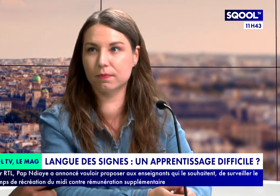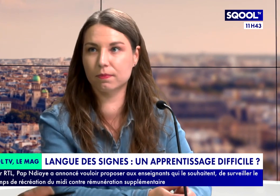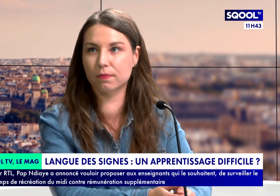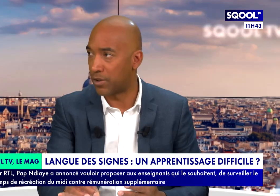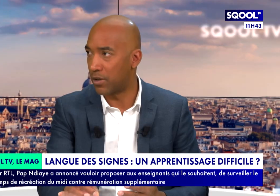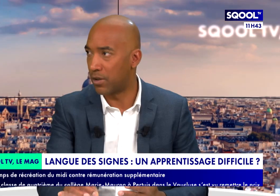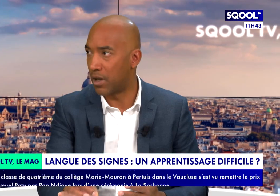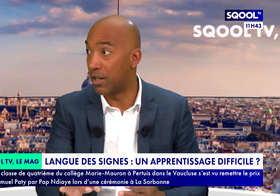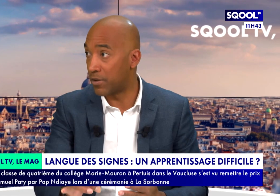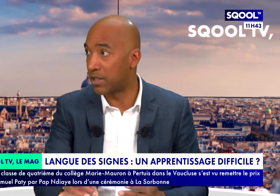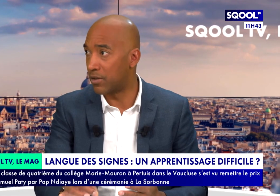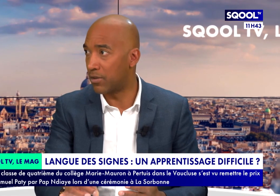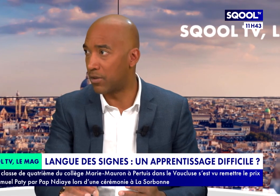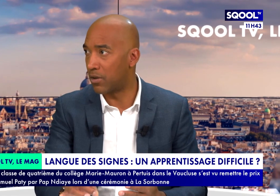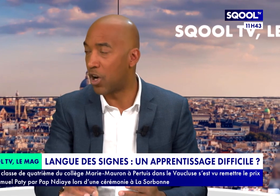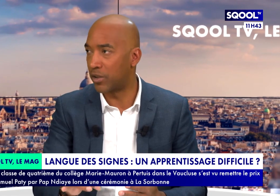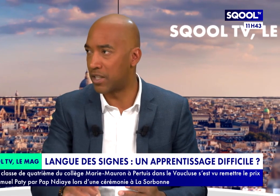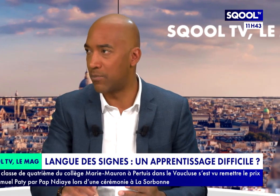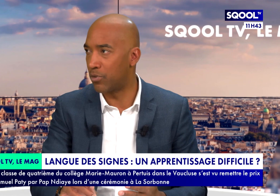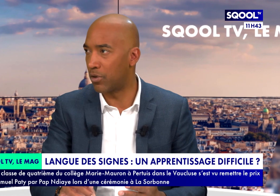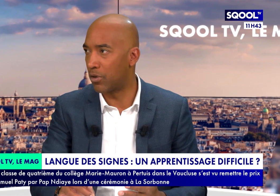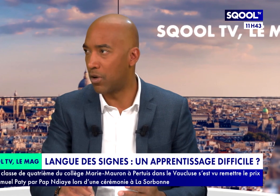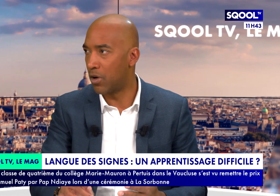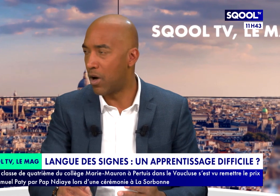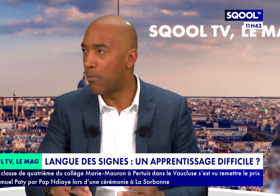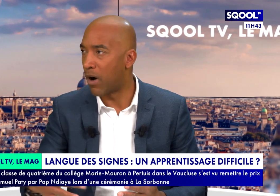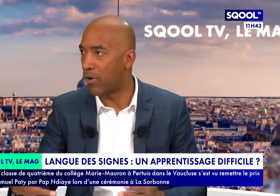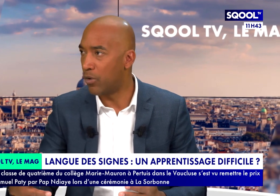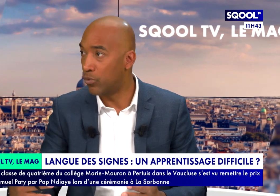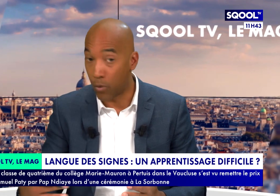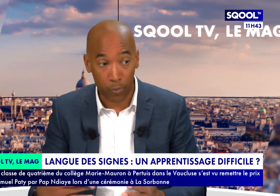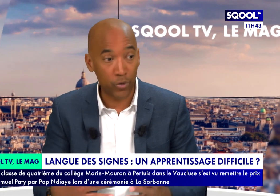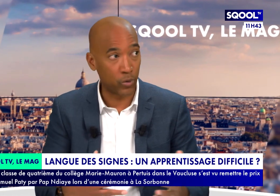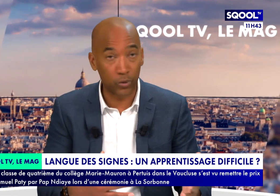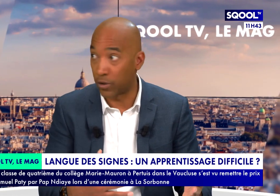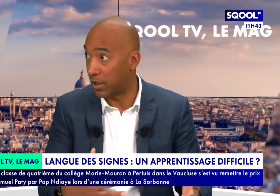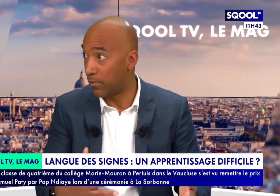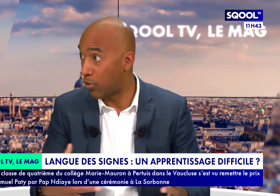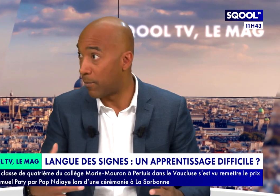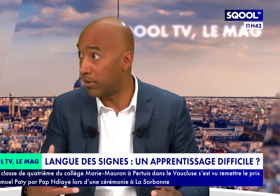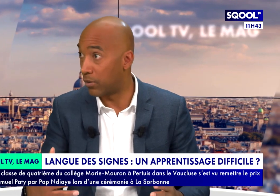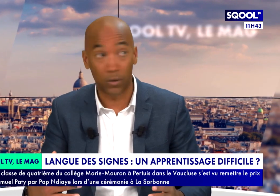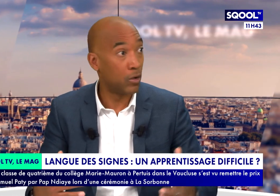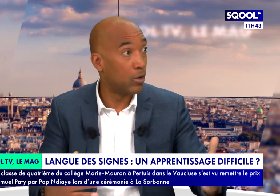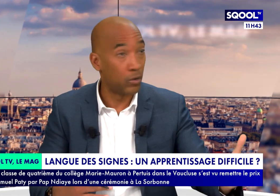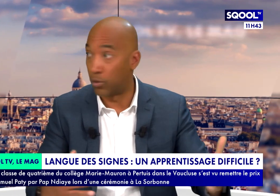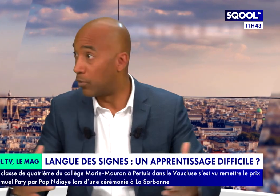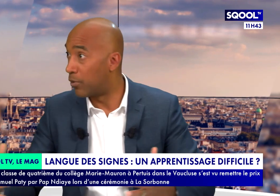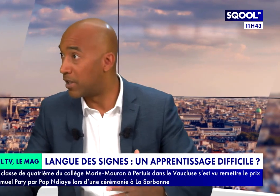professeur, un enseignant en langue des signes pour apprendre ou on peut se contenter, pourquoi pas, de vos vidéos,